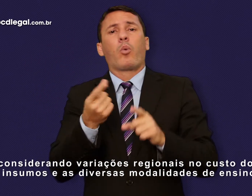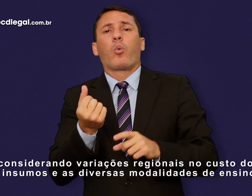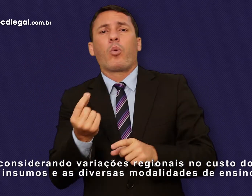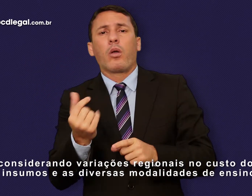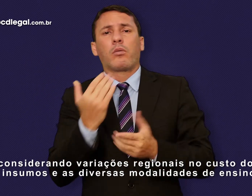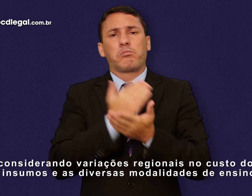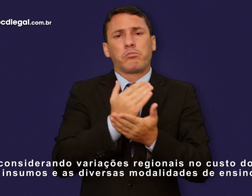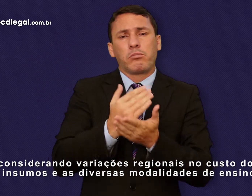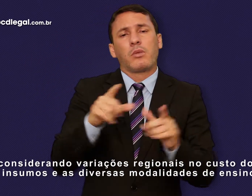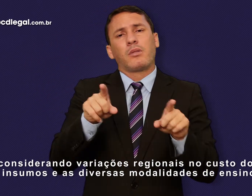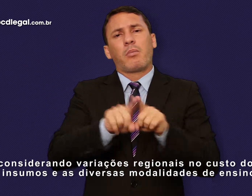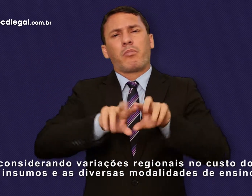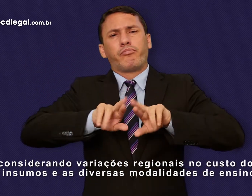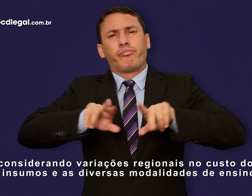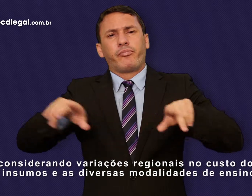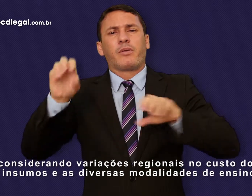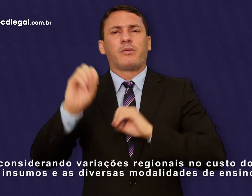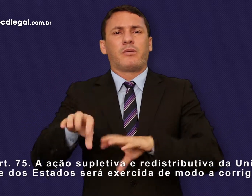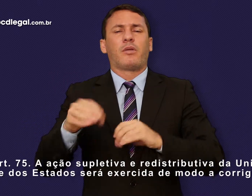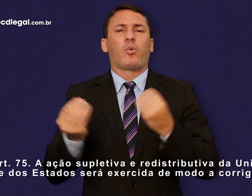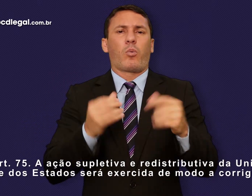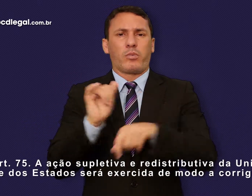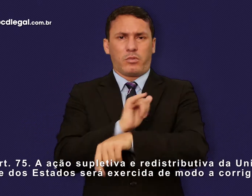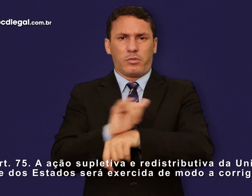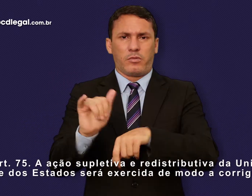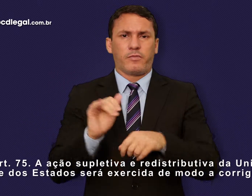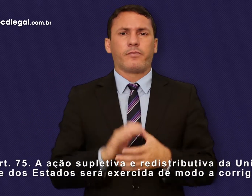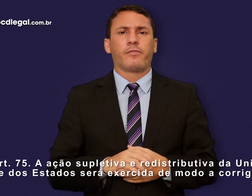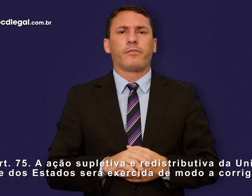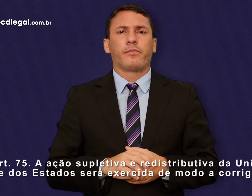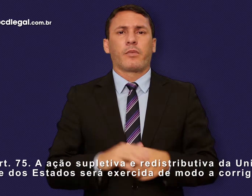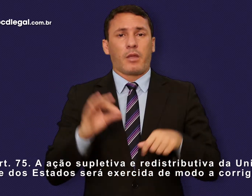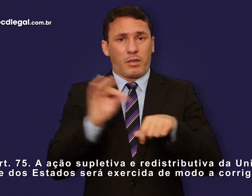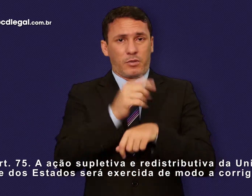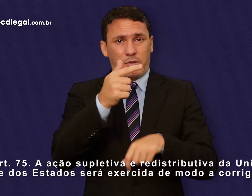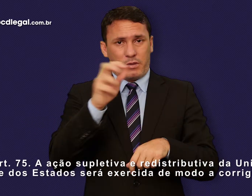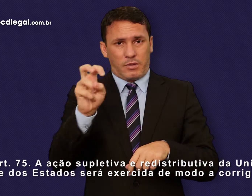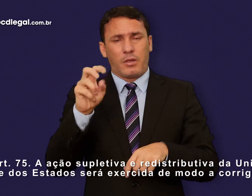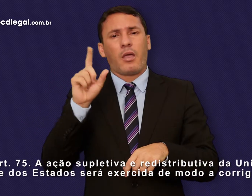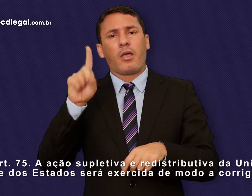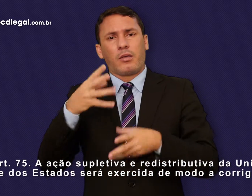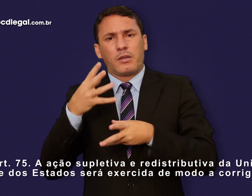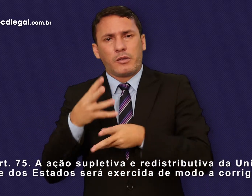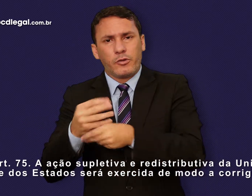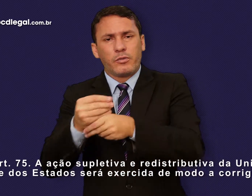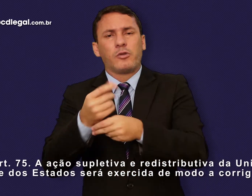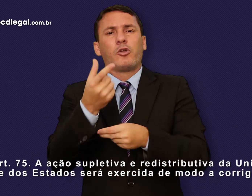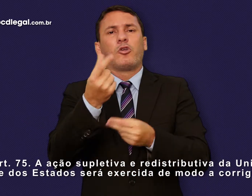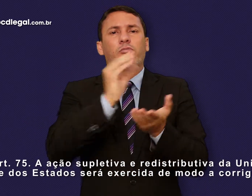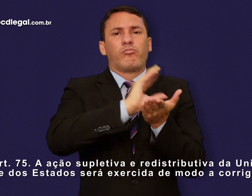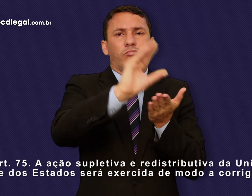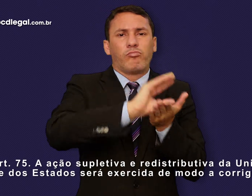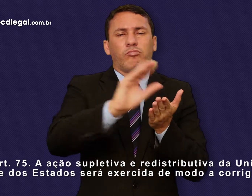as diversas modalidades de ensino. Artigo 75. A ação supletiva e redistributiva da União e